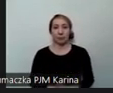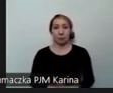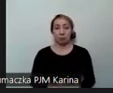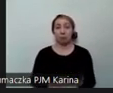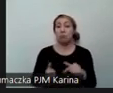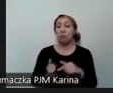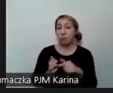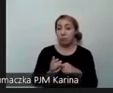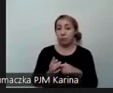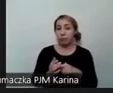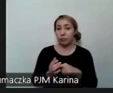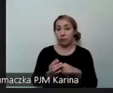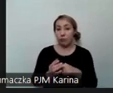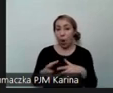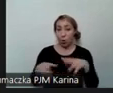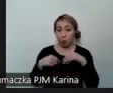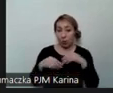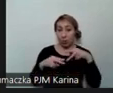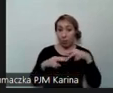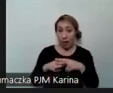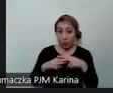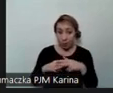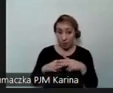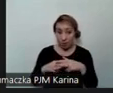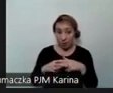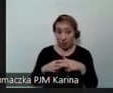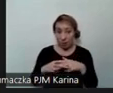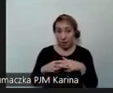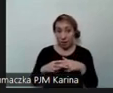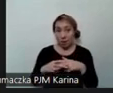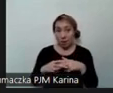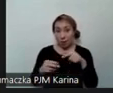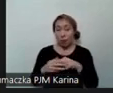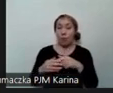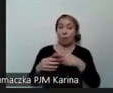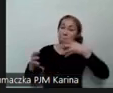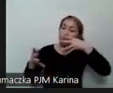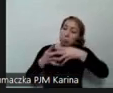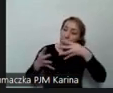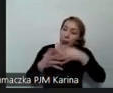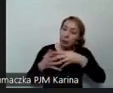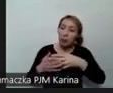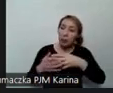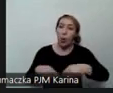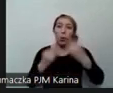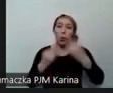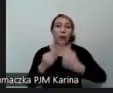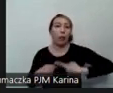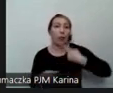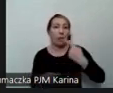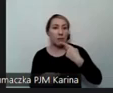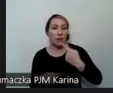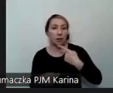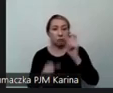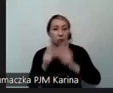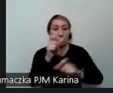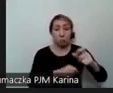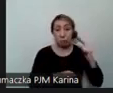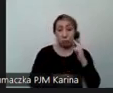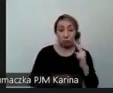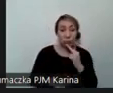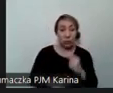Otrzymaliśmy narzędzie diagnostyczne do badania rozwoju języka osób